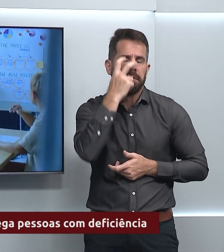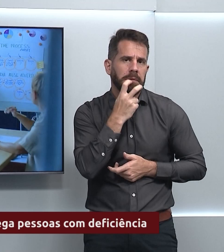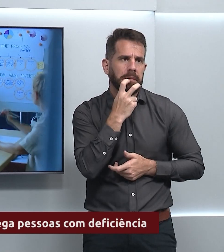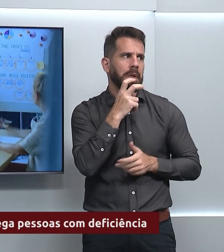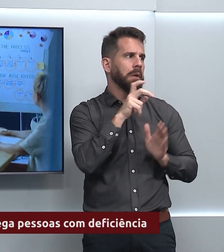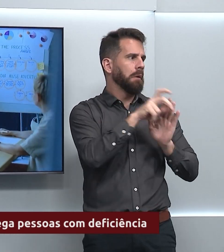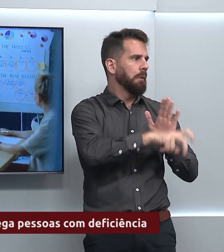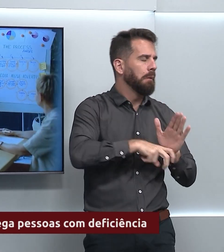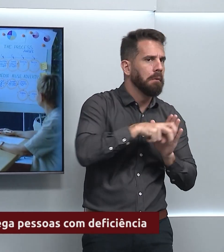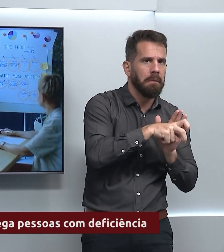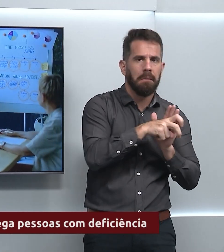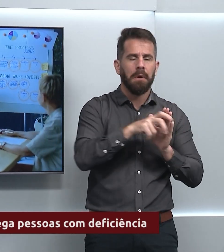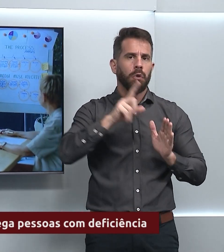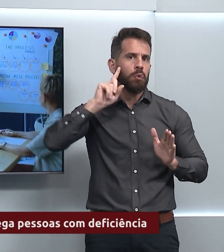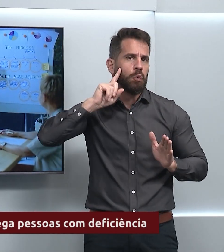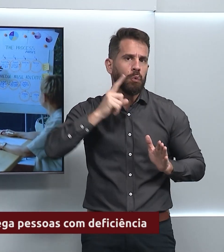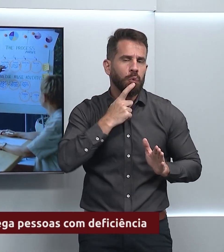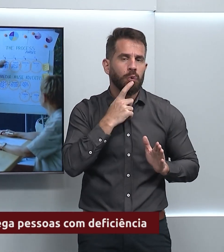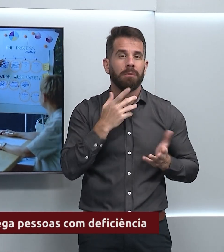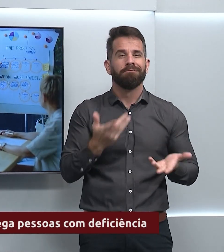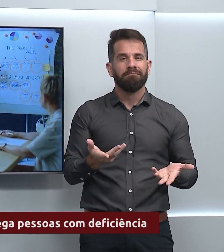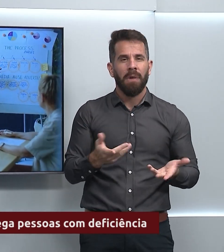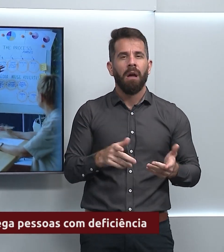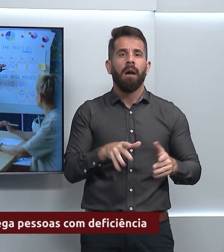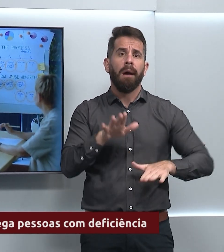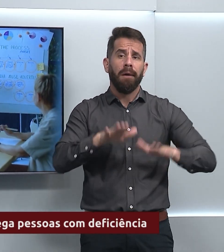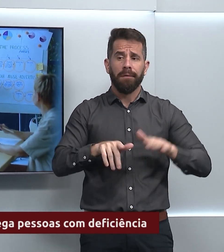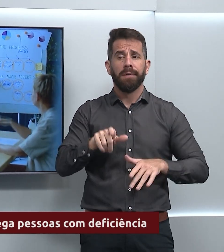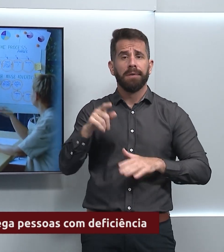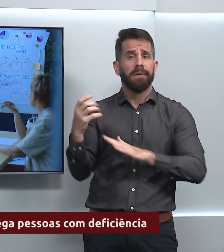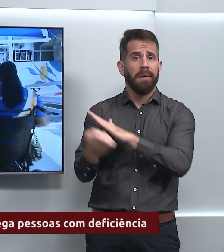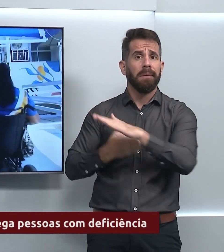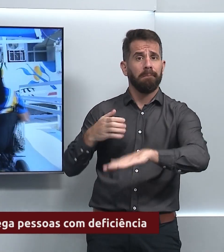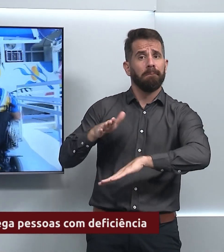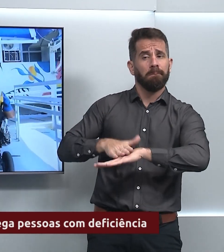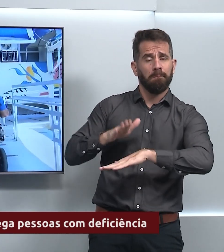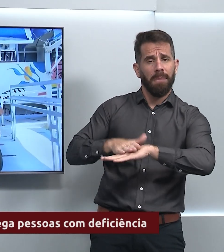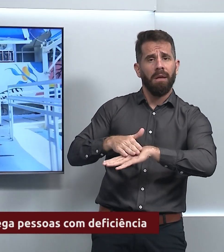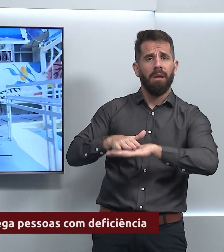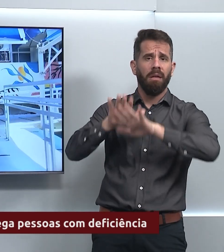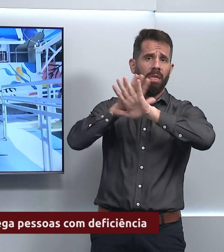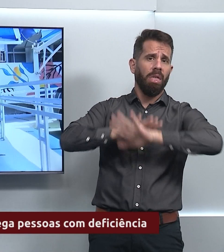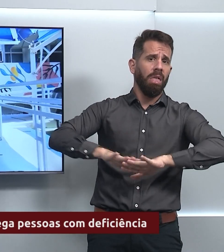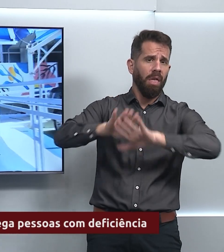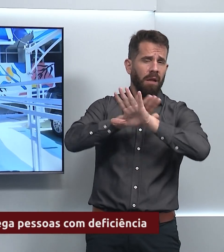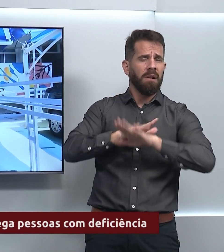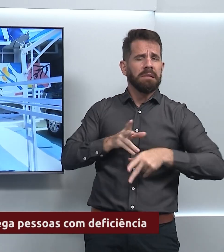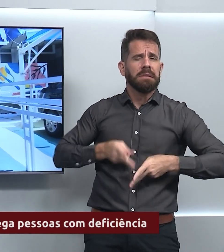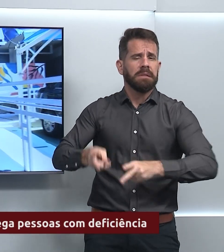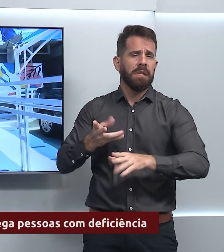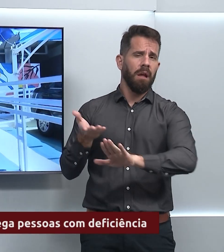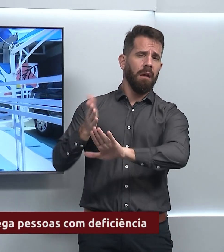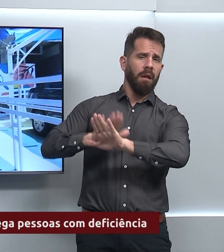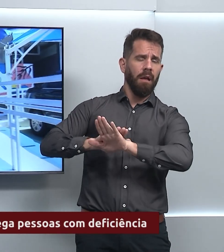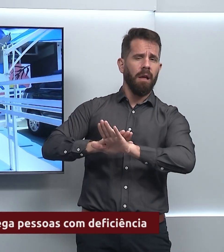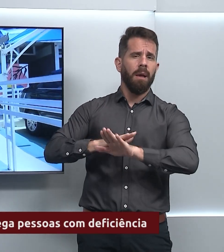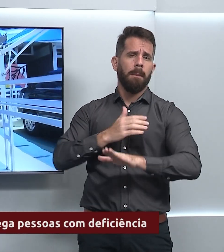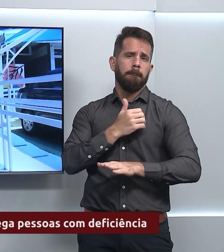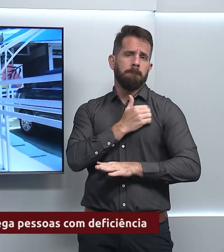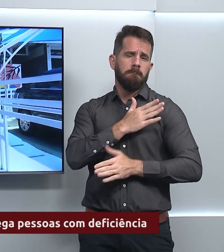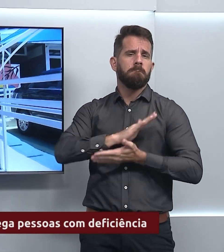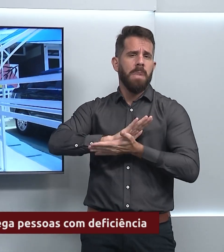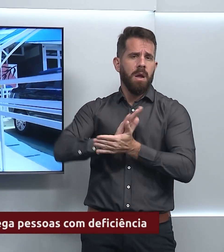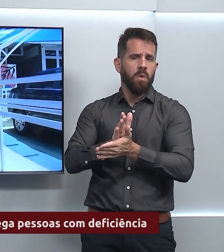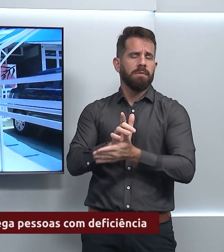Então, muitas vezes, dependendo da deficiência, você tem mais dificuldade ainda de contratação, né? Sempre existe aquele preconceito velado.